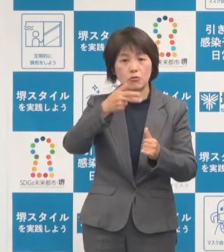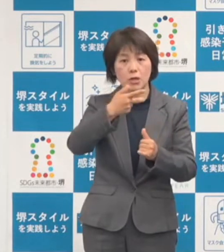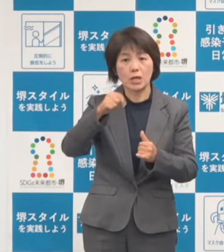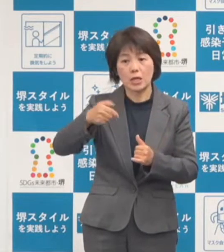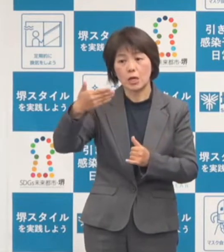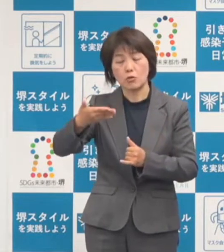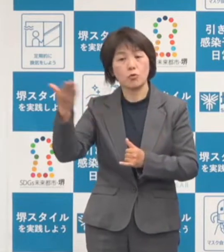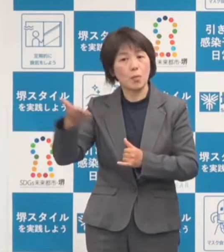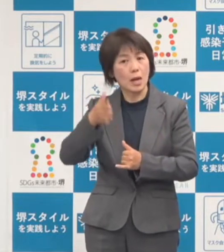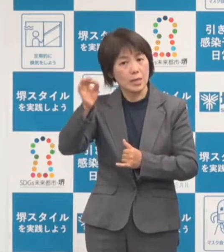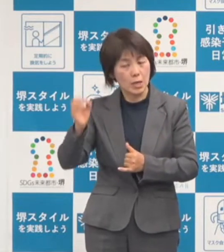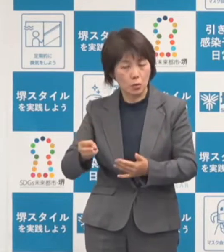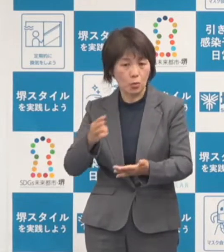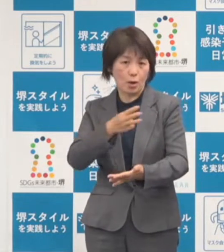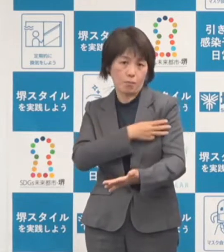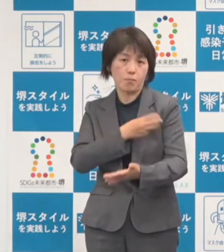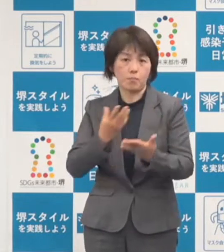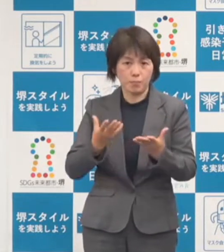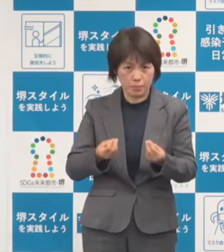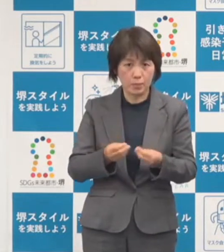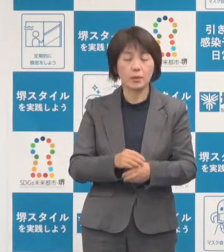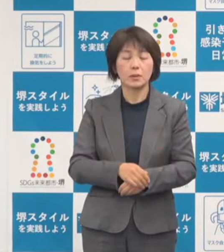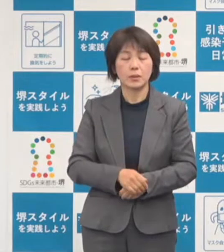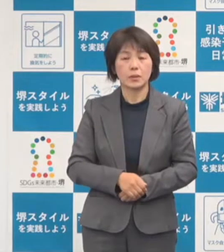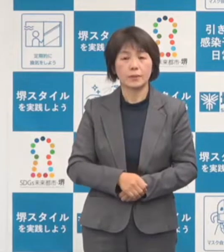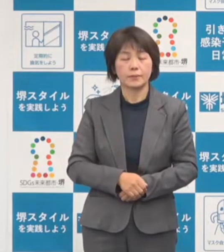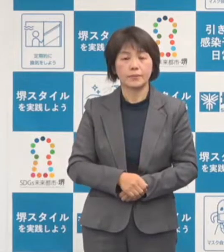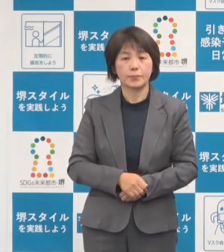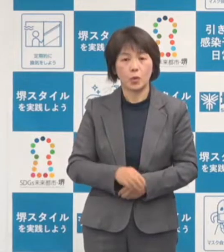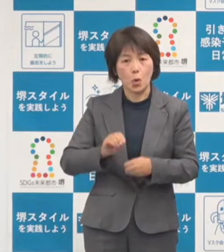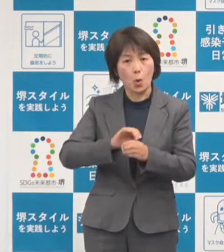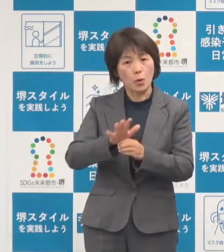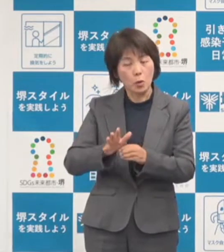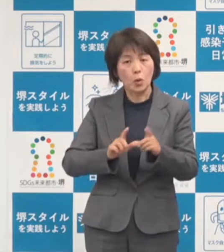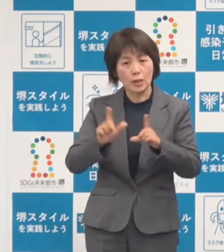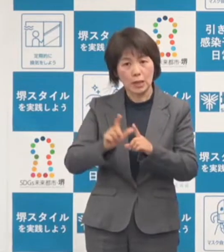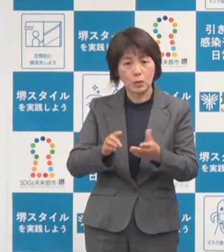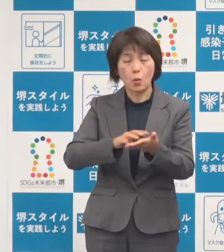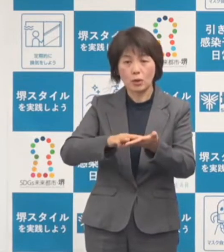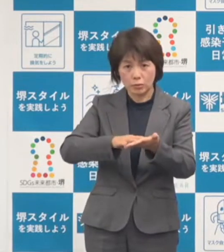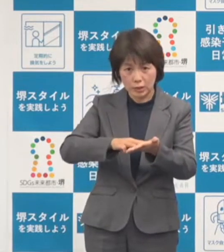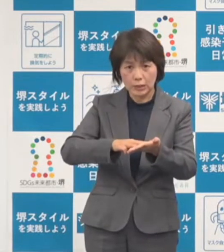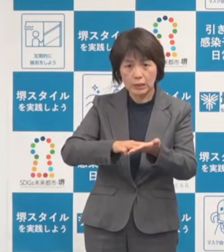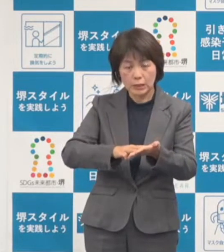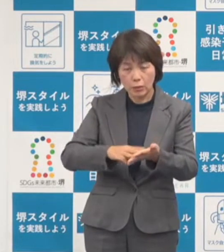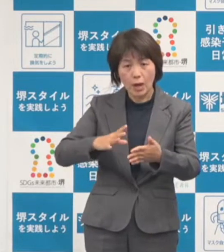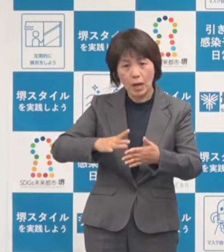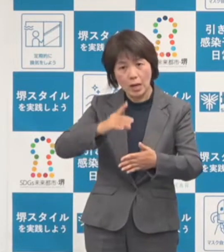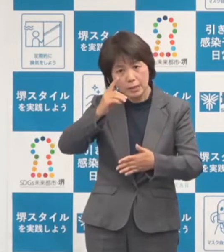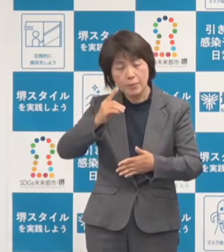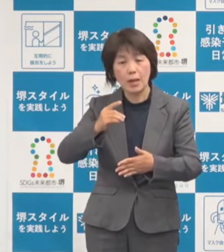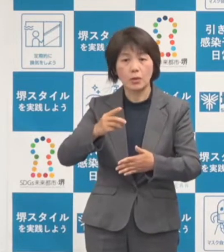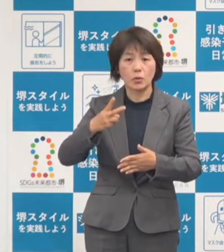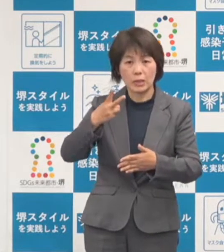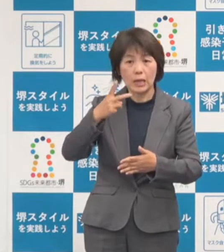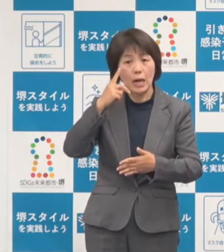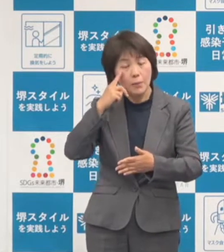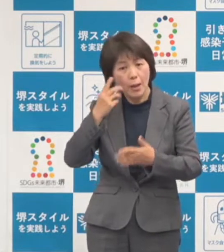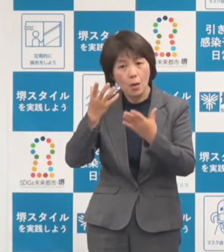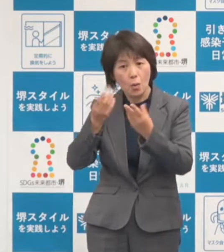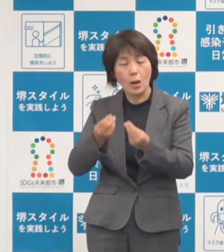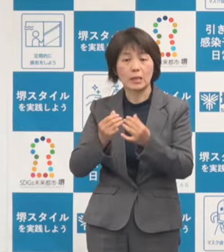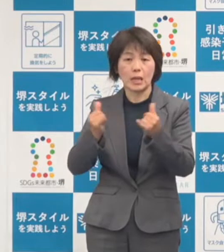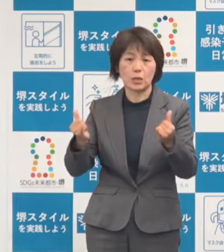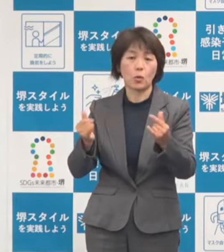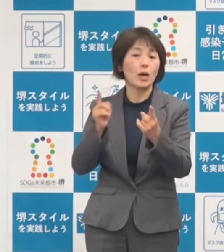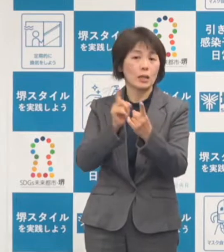接種を終えられている状況です。オミクロン型対応のワクチンは、 初回接種、1、2回目の接種を終えた方が対